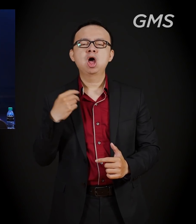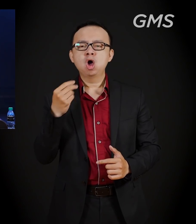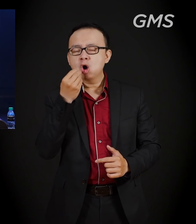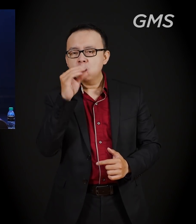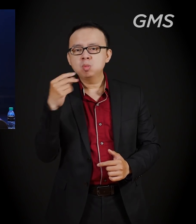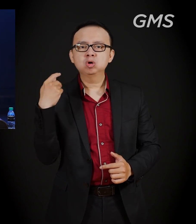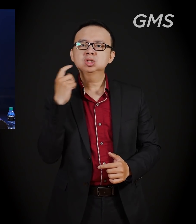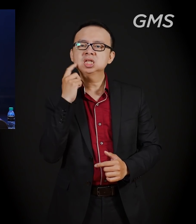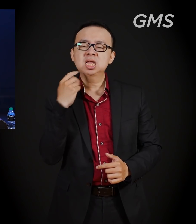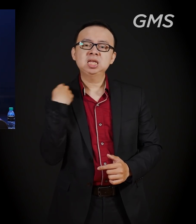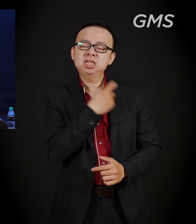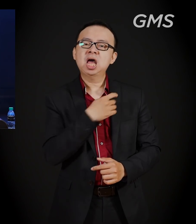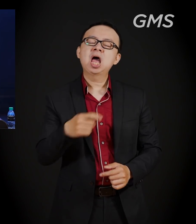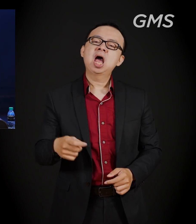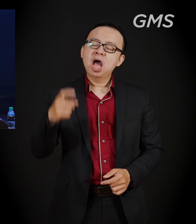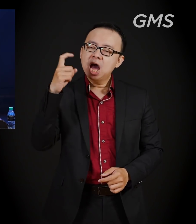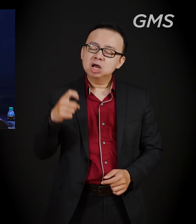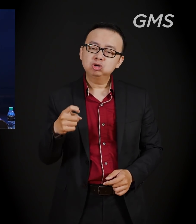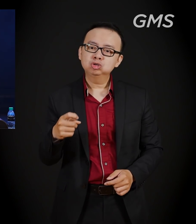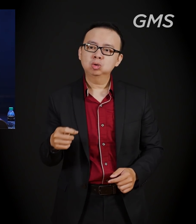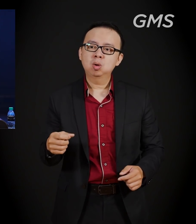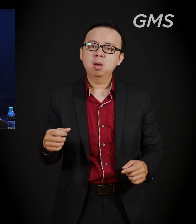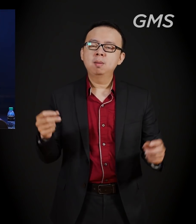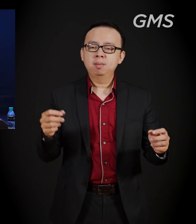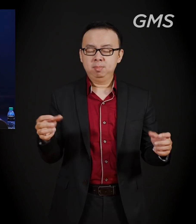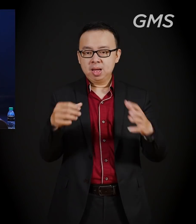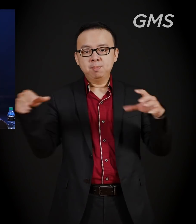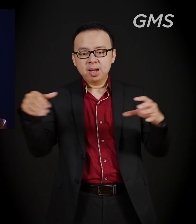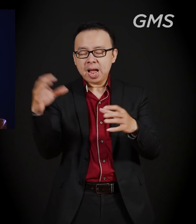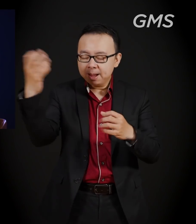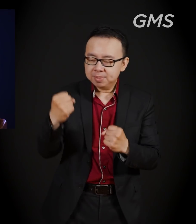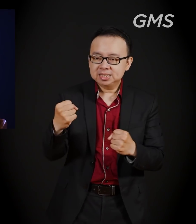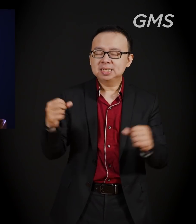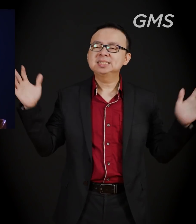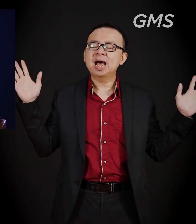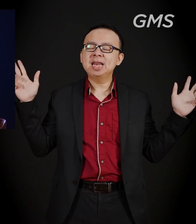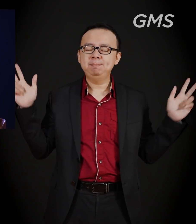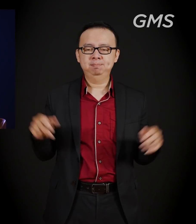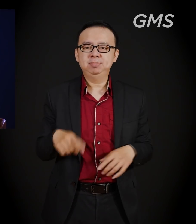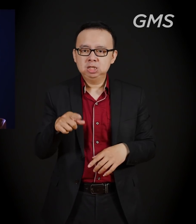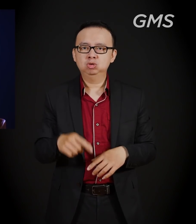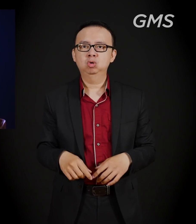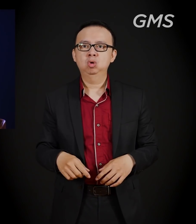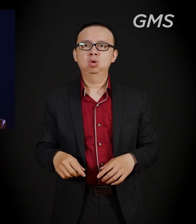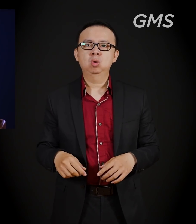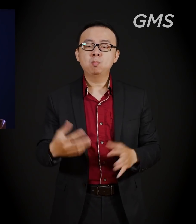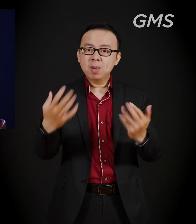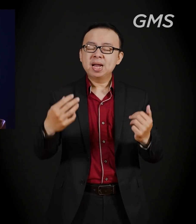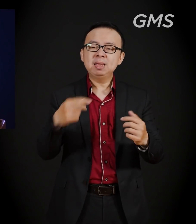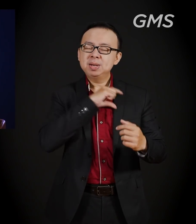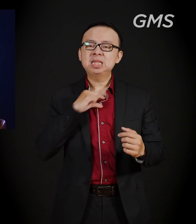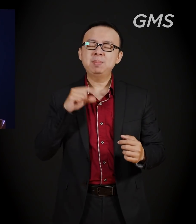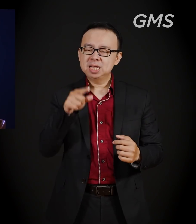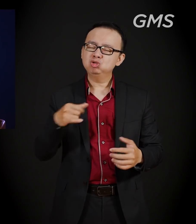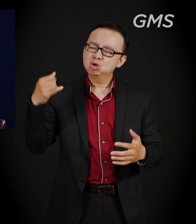dalam kebenaran, berani berkorban, hidup dalam kemuliaan Tuhan. Ini akan diserang. Pendeta-pendeta yang berkhotbah kembali tentang ayo kembali